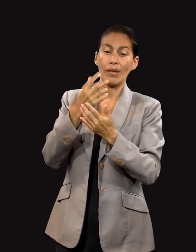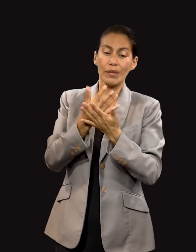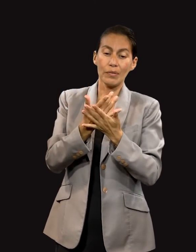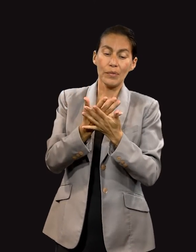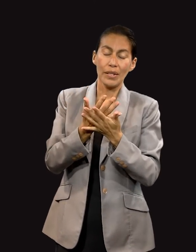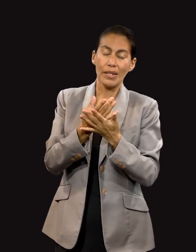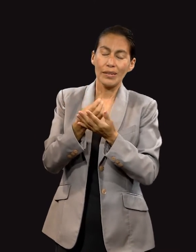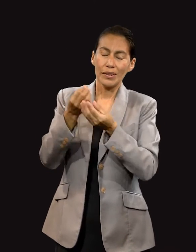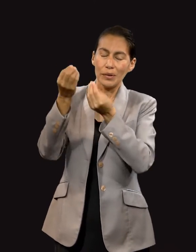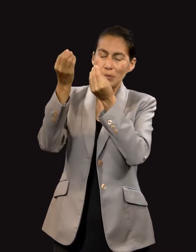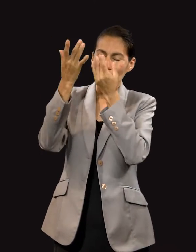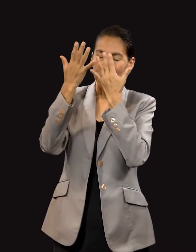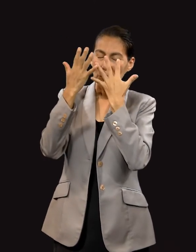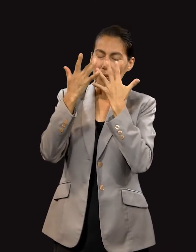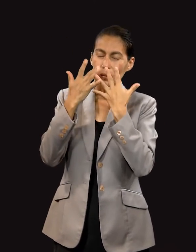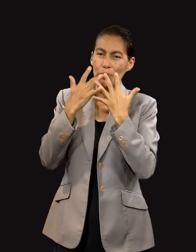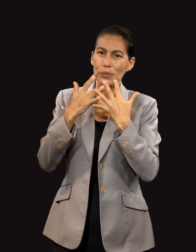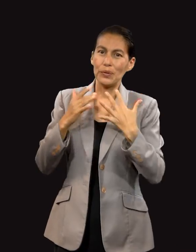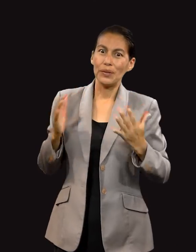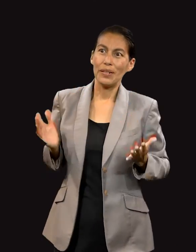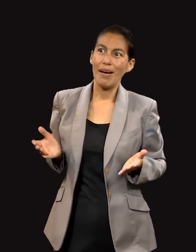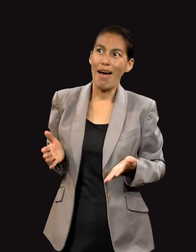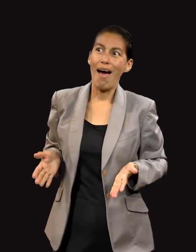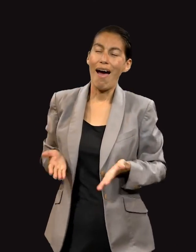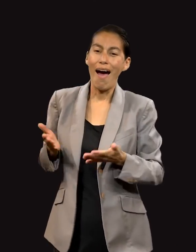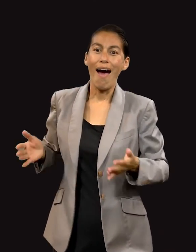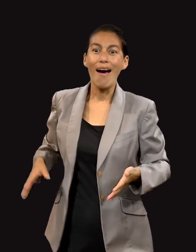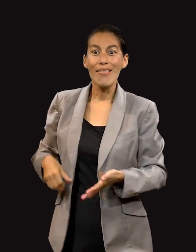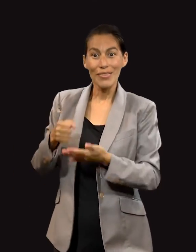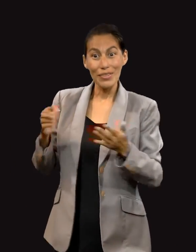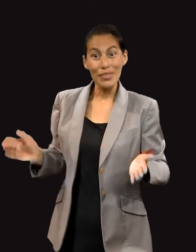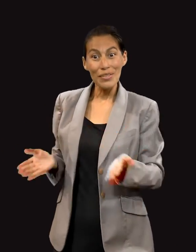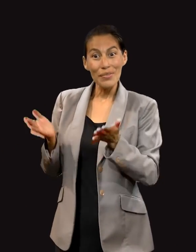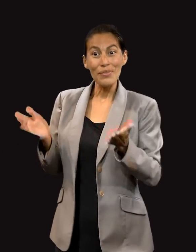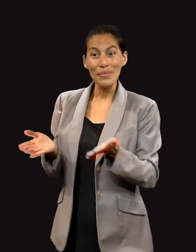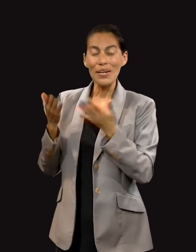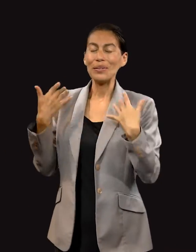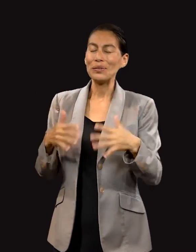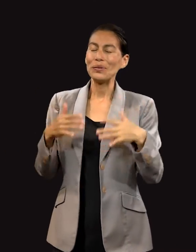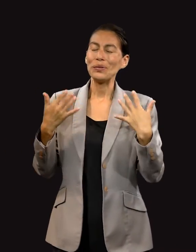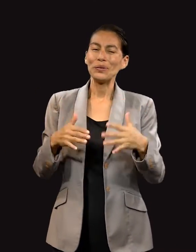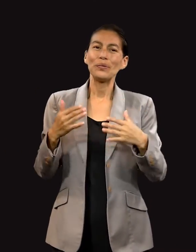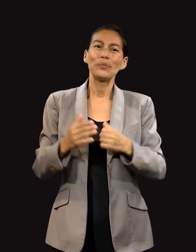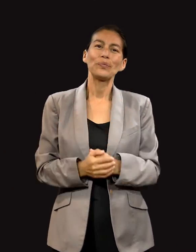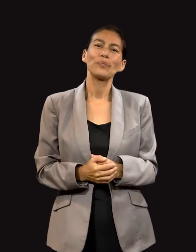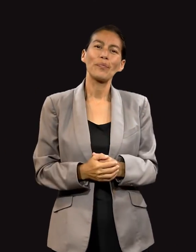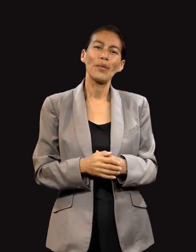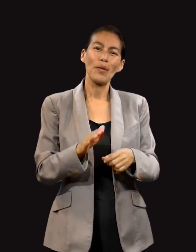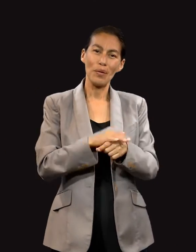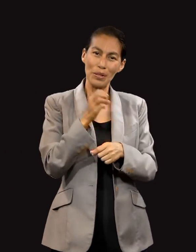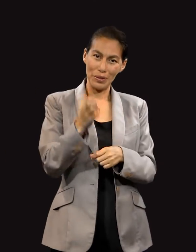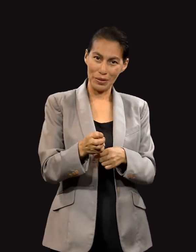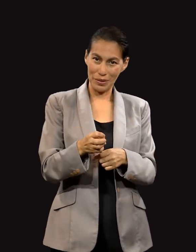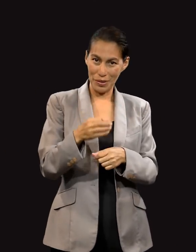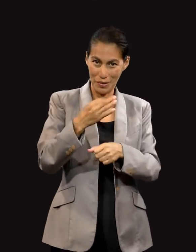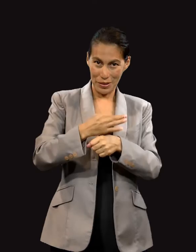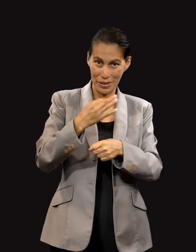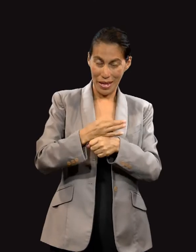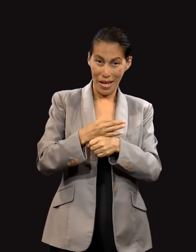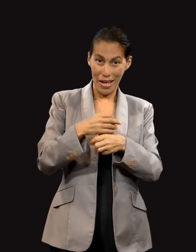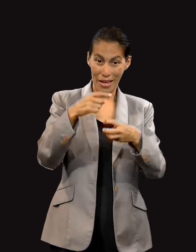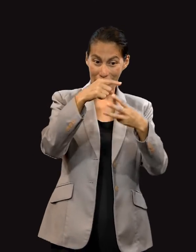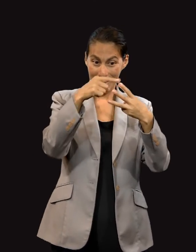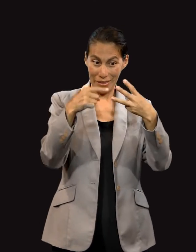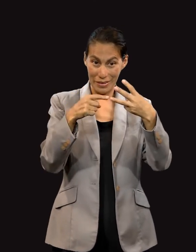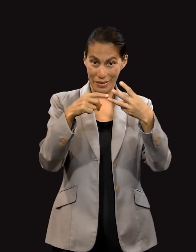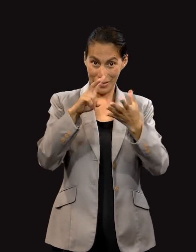se alimentan por la esperanza. Así, esta noche hablaremos de estas tres grandes virtudes